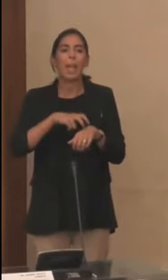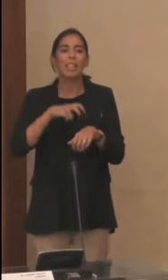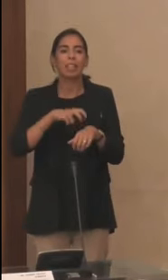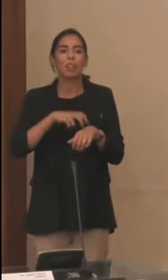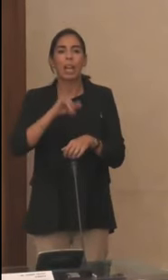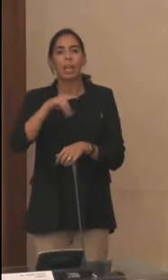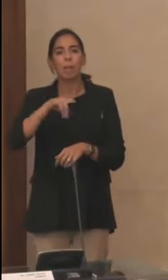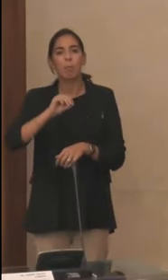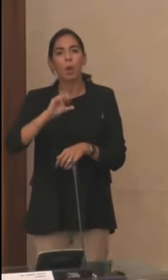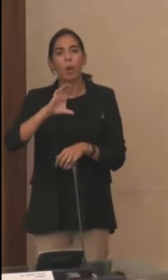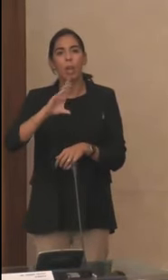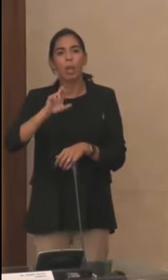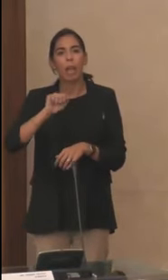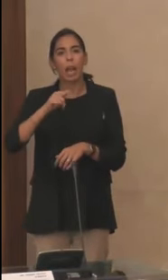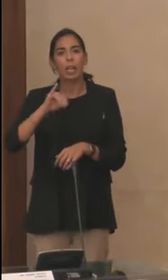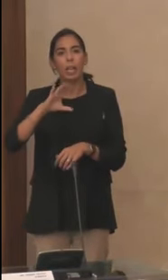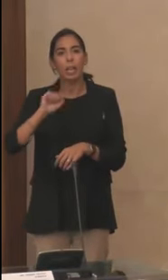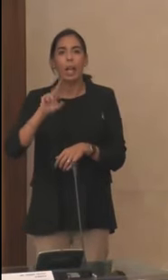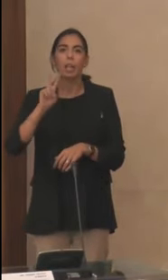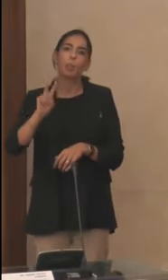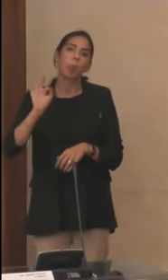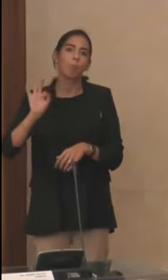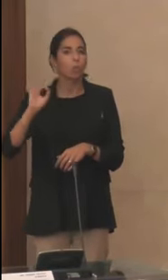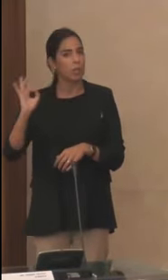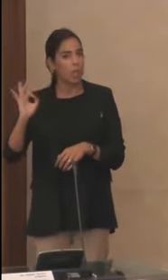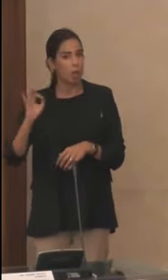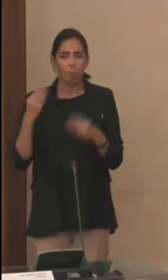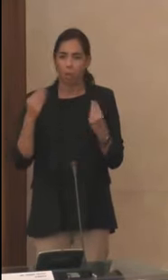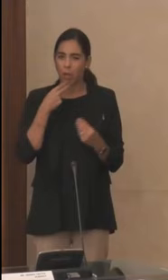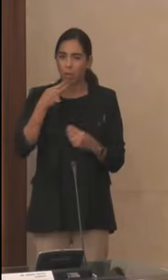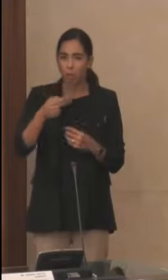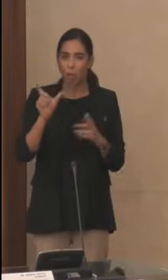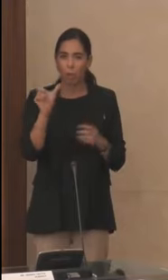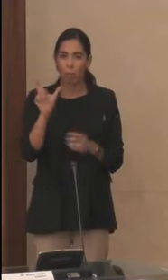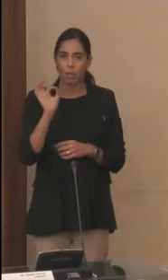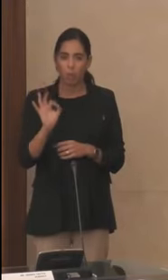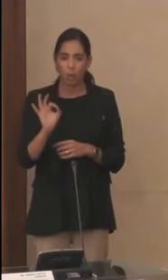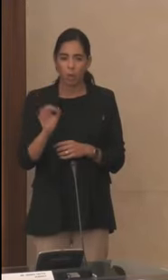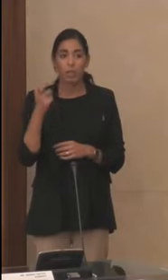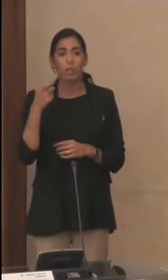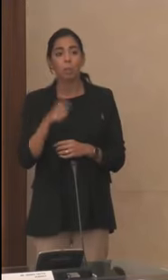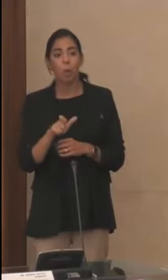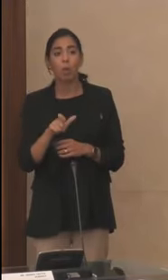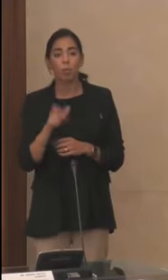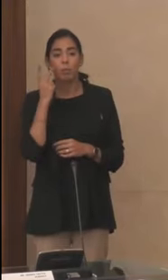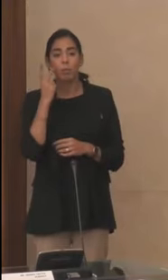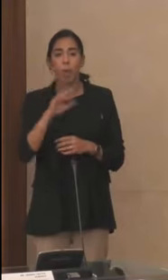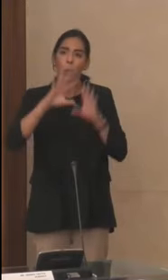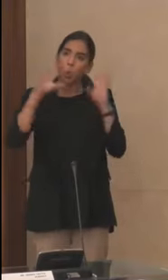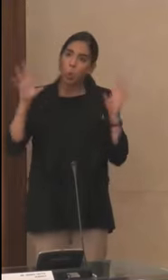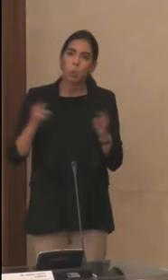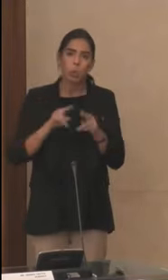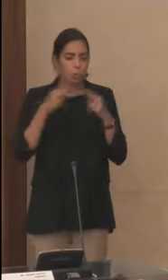2.0. Perché la chiamo medicina ippocratica 2.0? Perché prende tutte le scoperte della